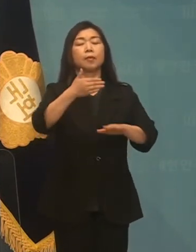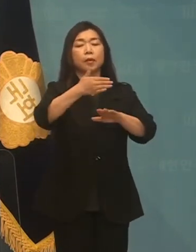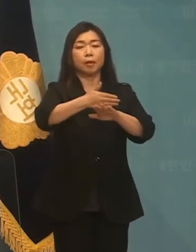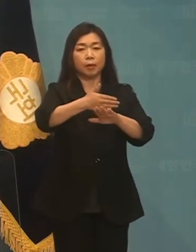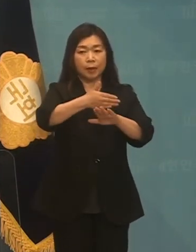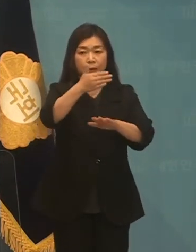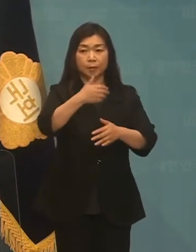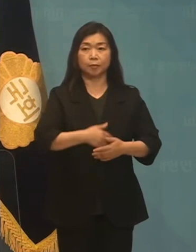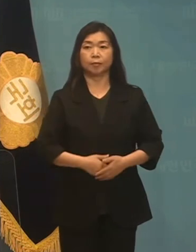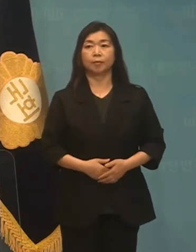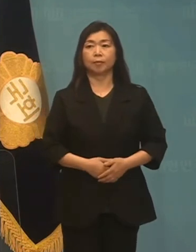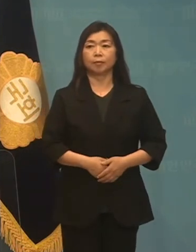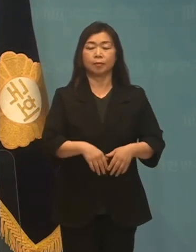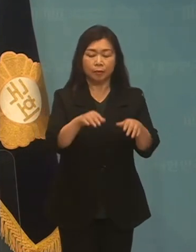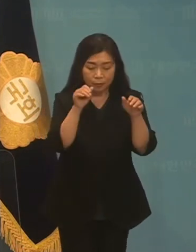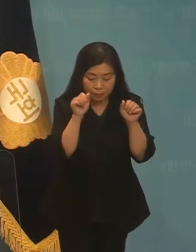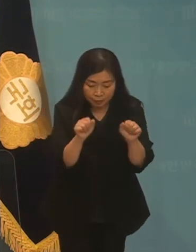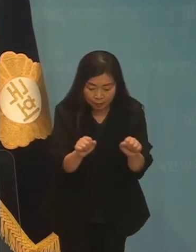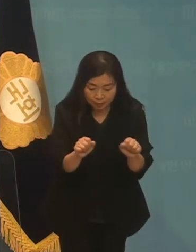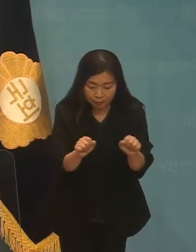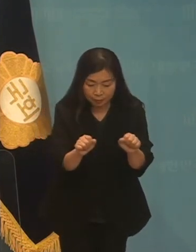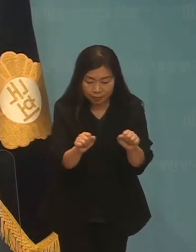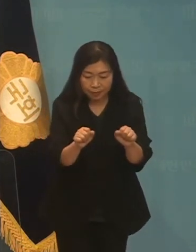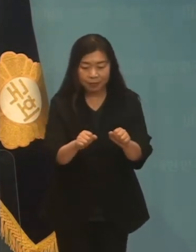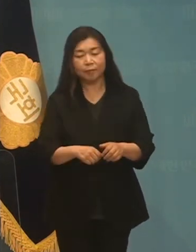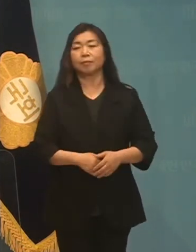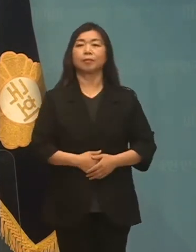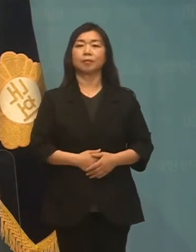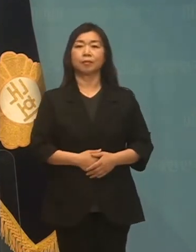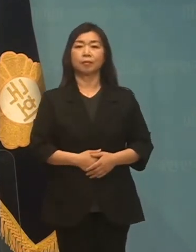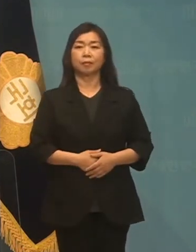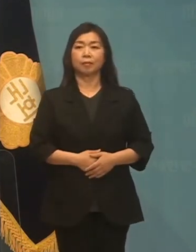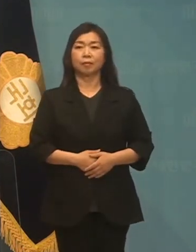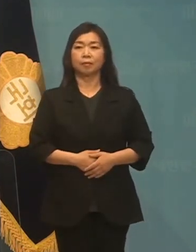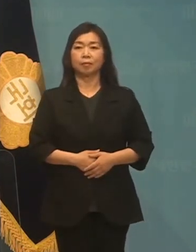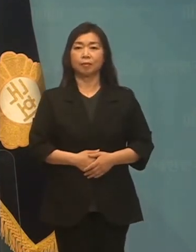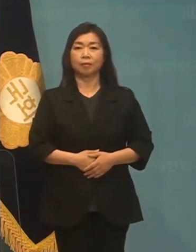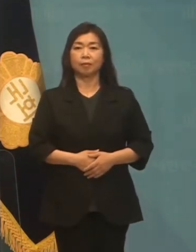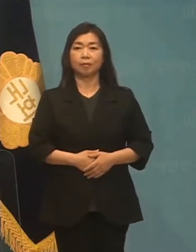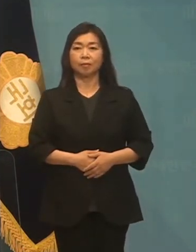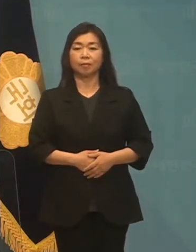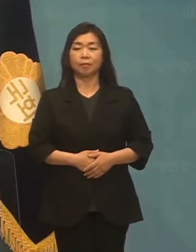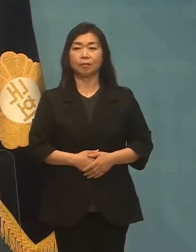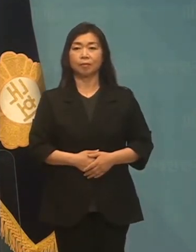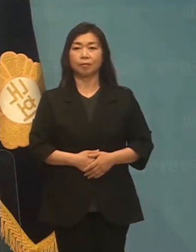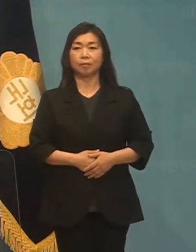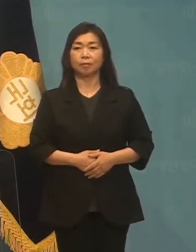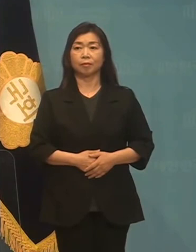감사합니다.